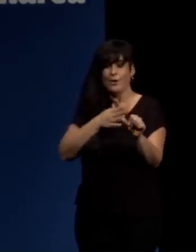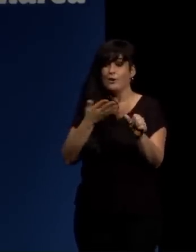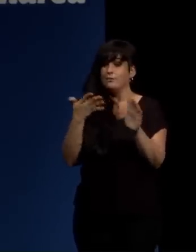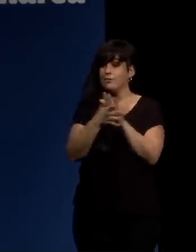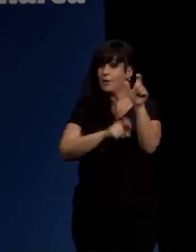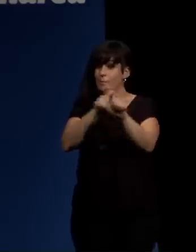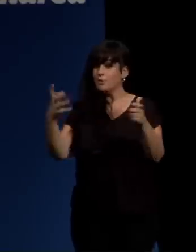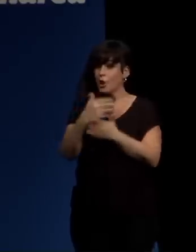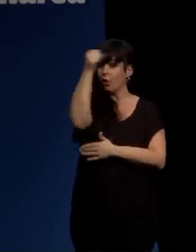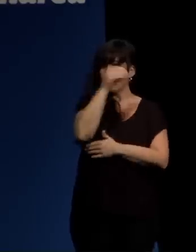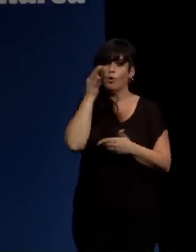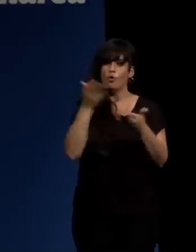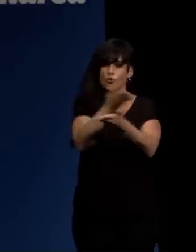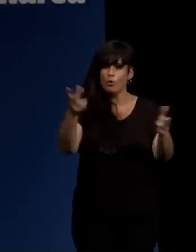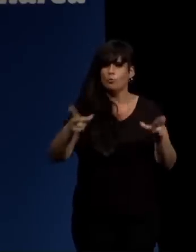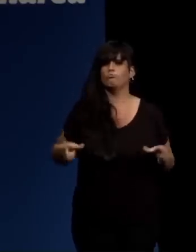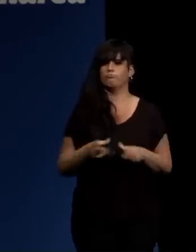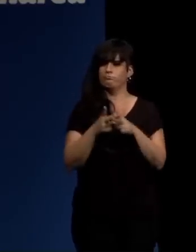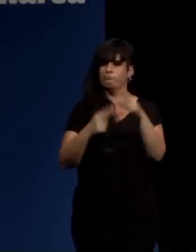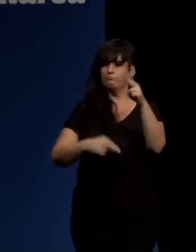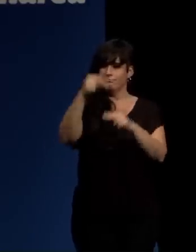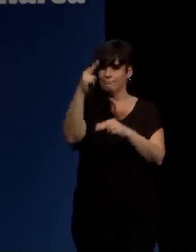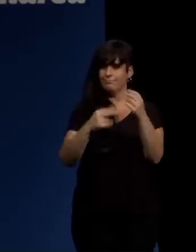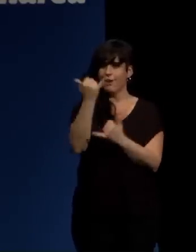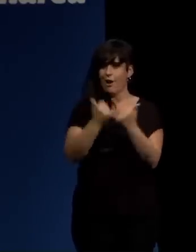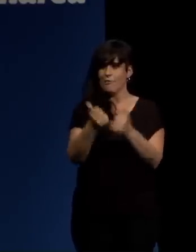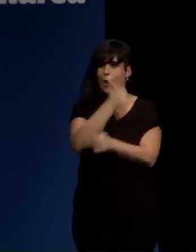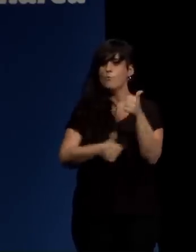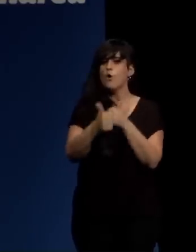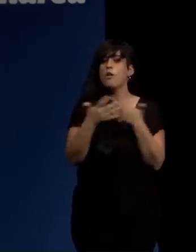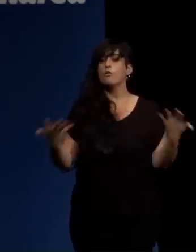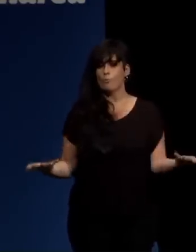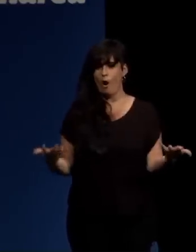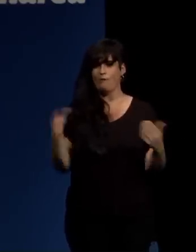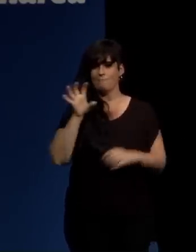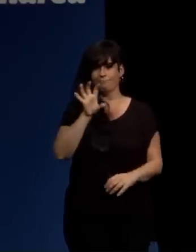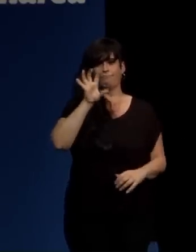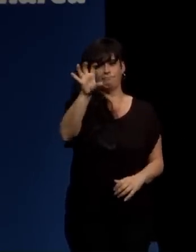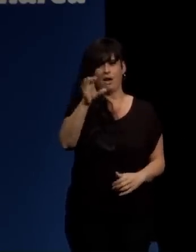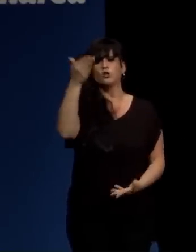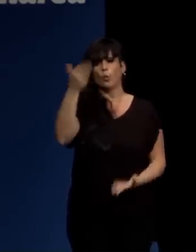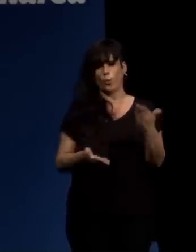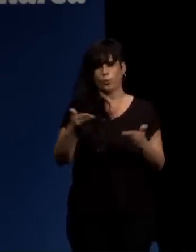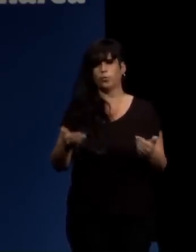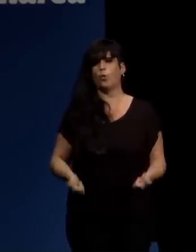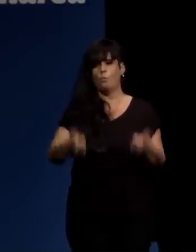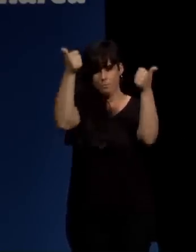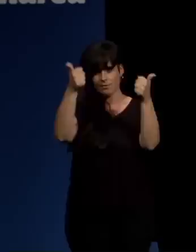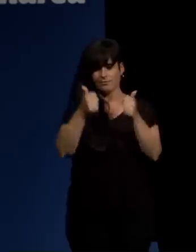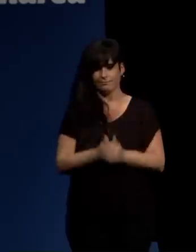e todas unha sociedade onde impere o que aquí defendemos, un país moito máis xusto.